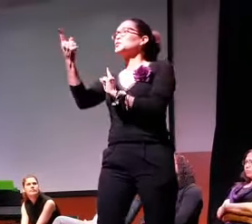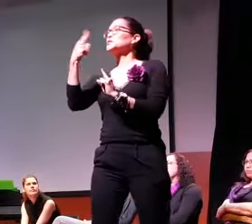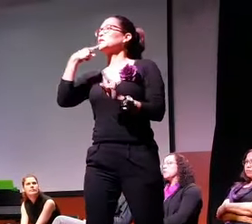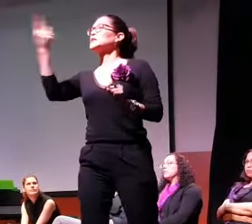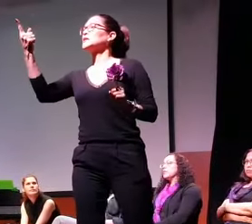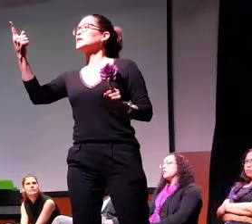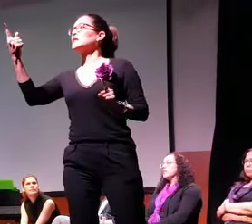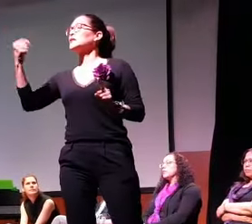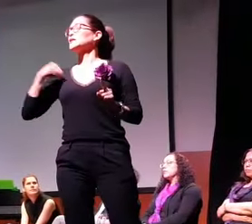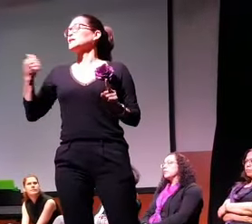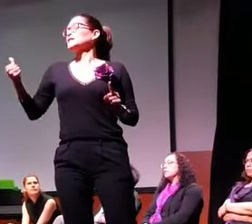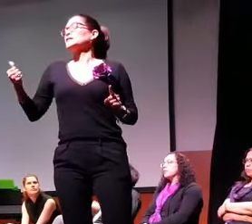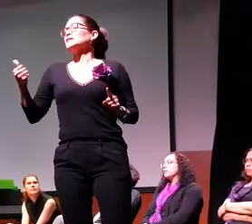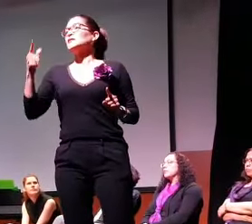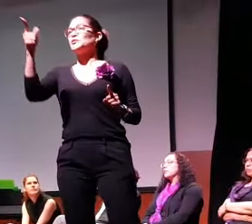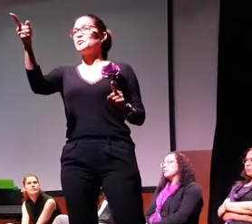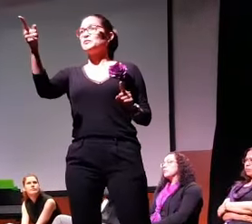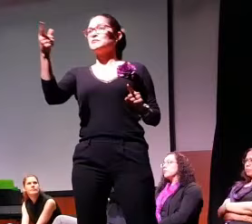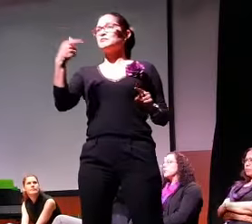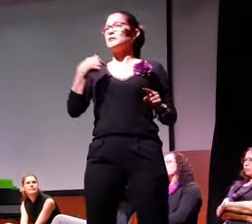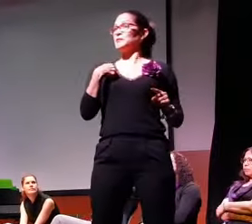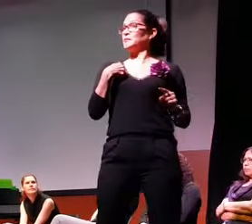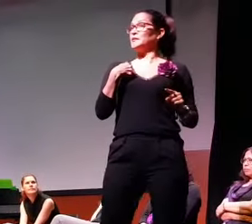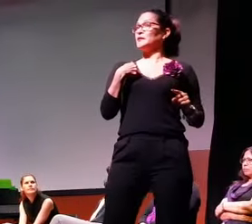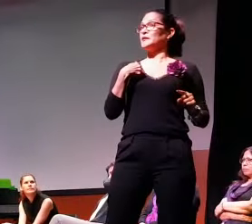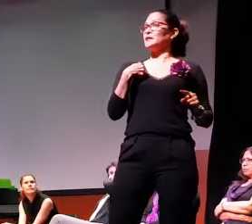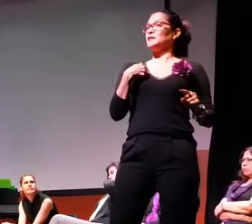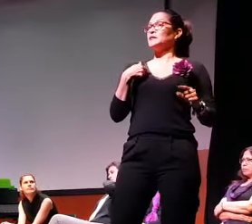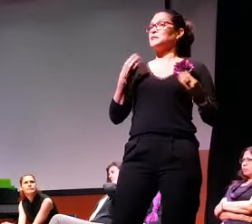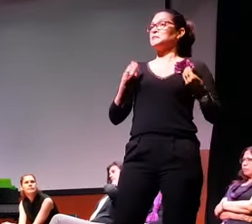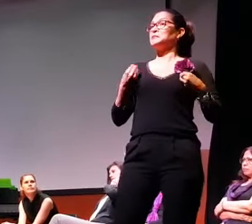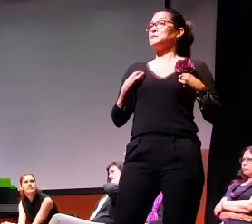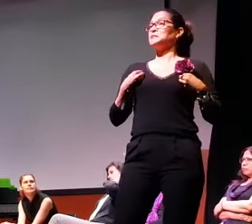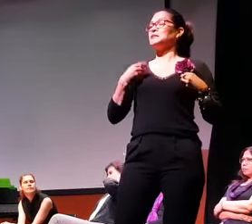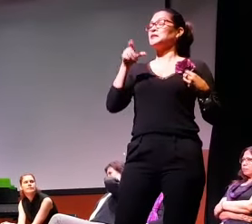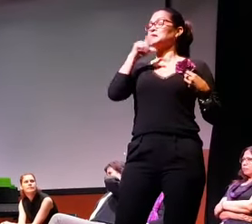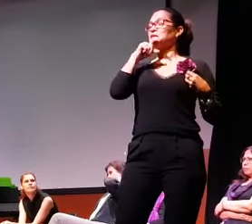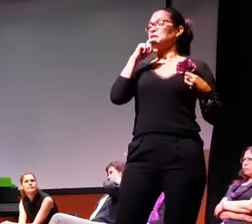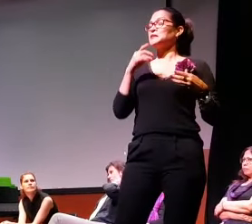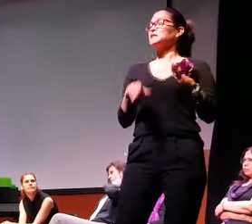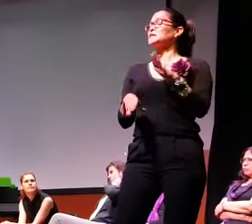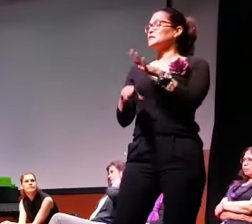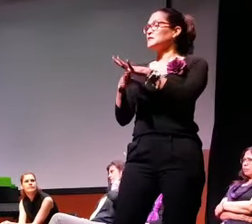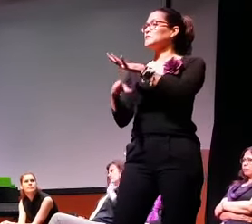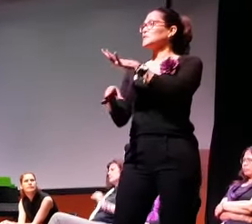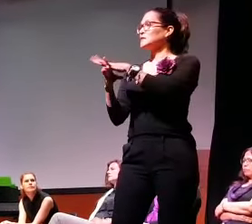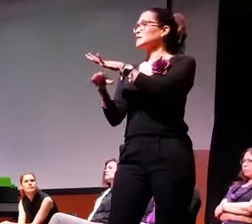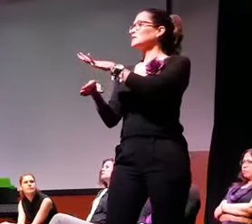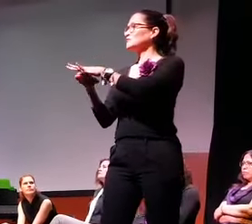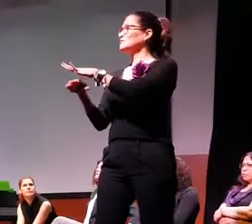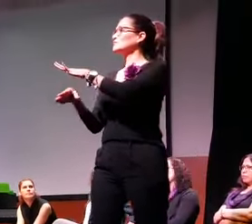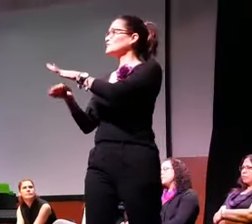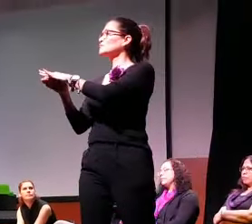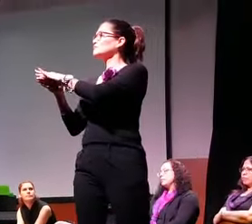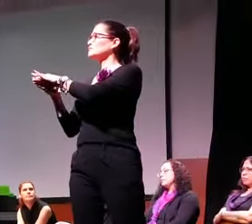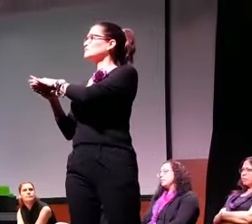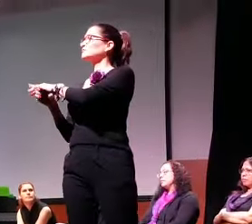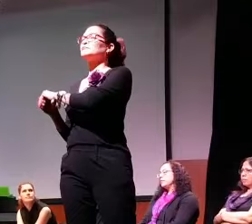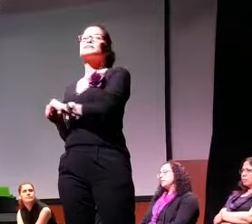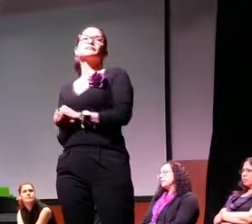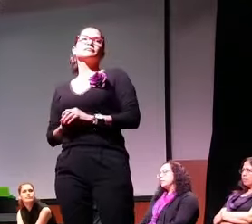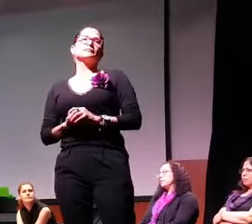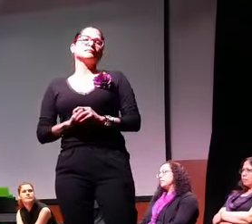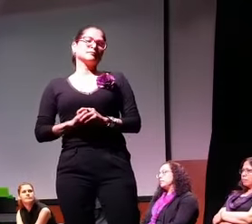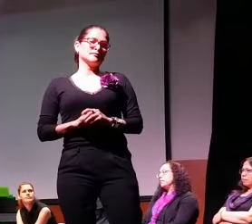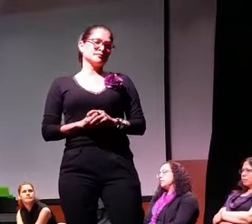Interesado, disfrazas tu discurso. La vida sigue su espinoso curso.